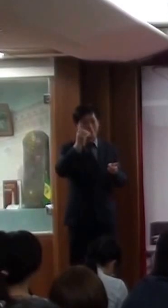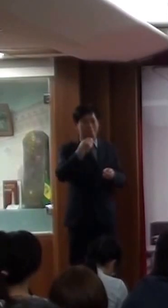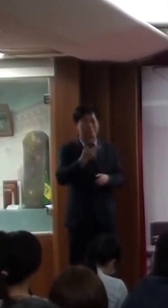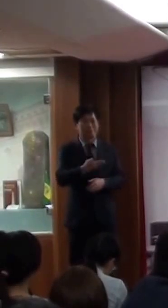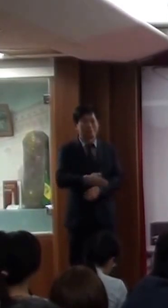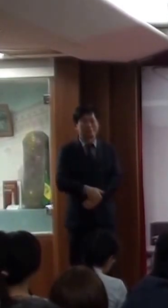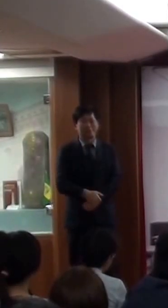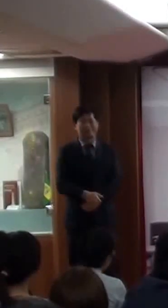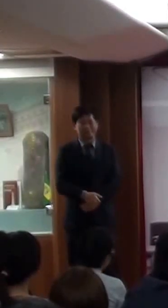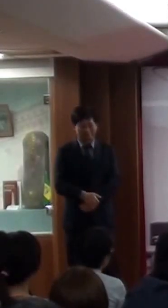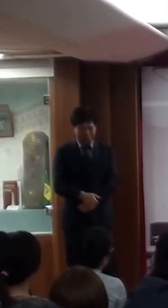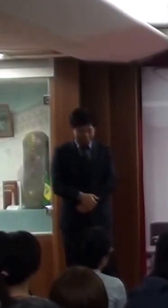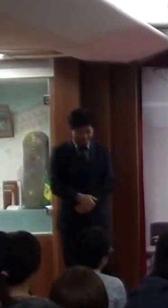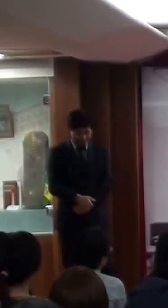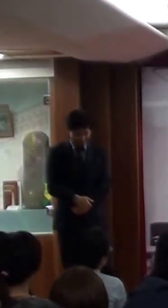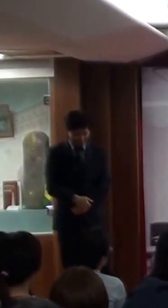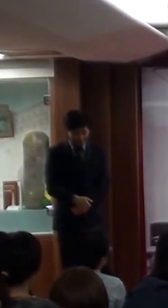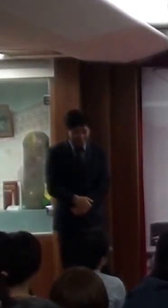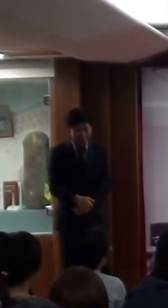一下。